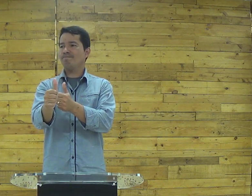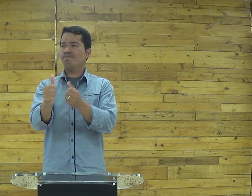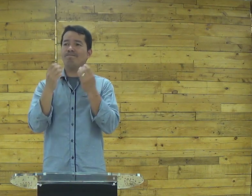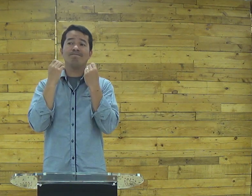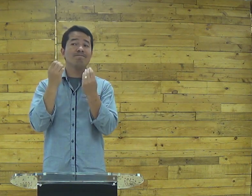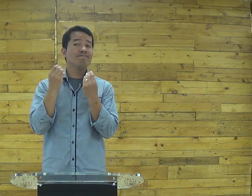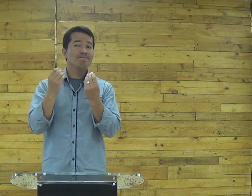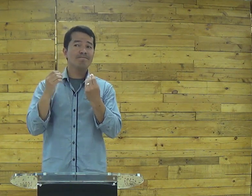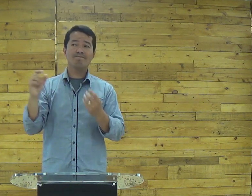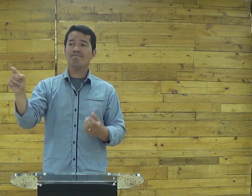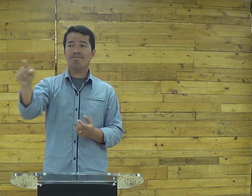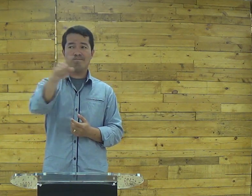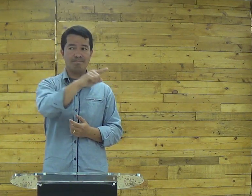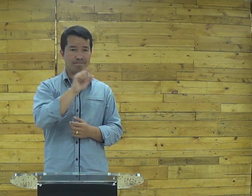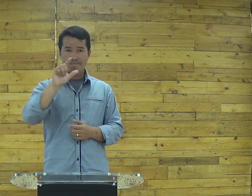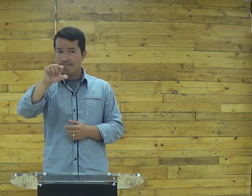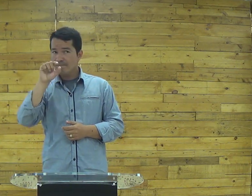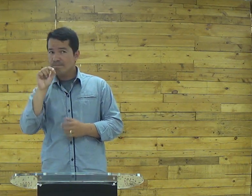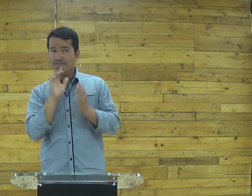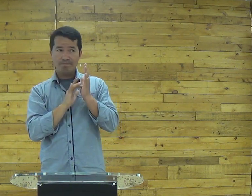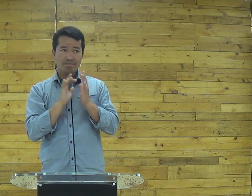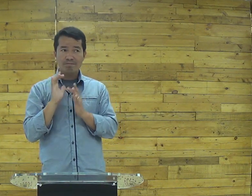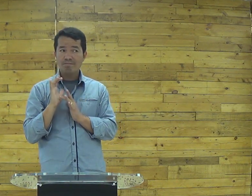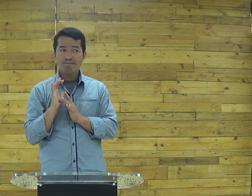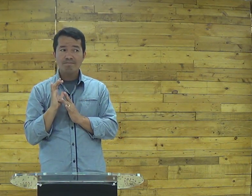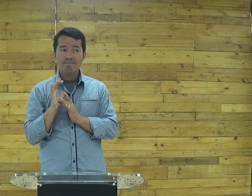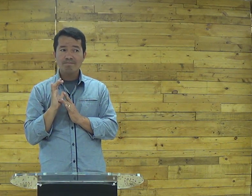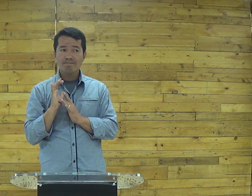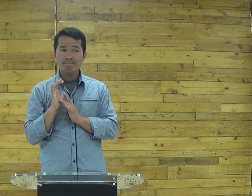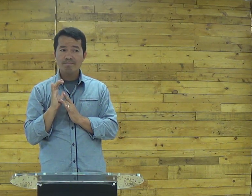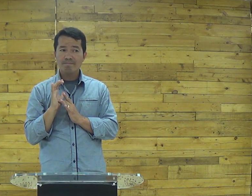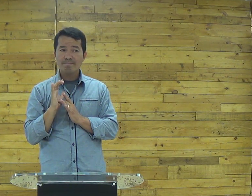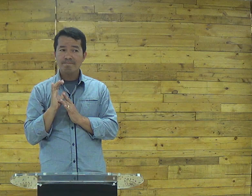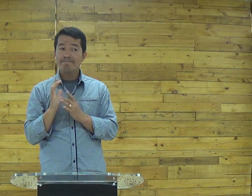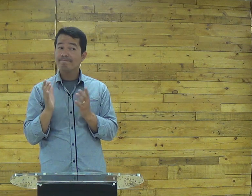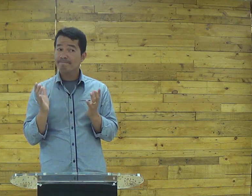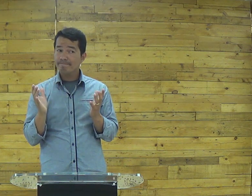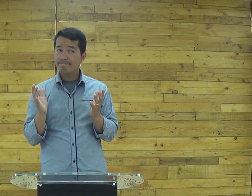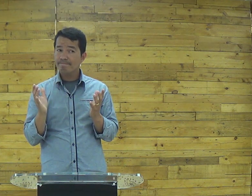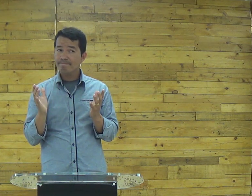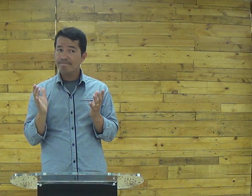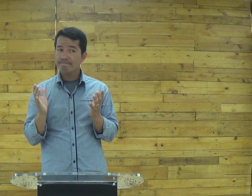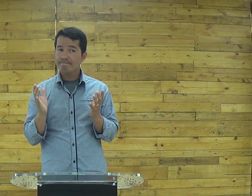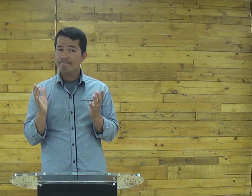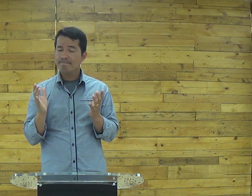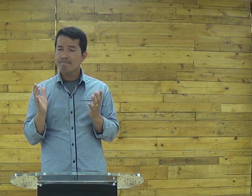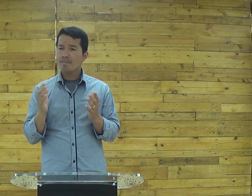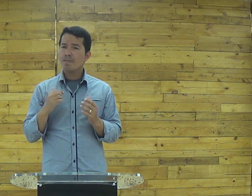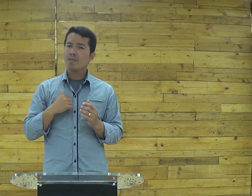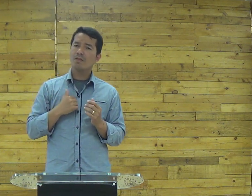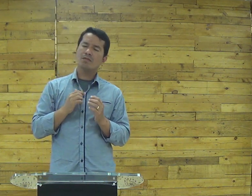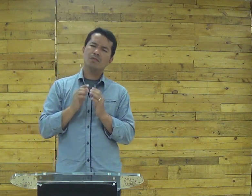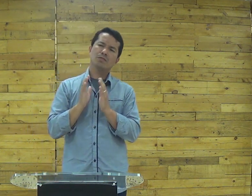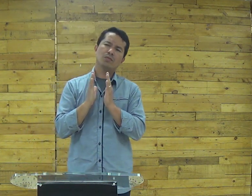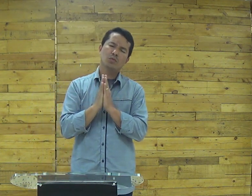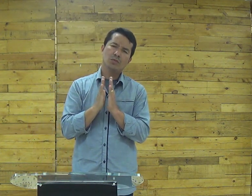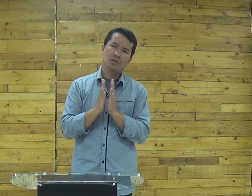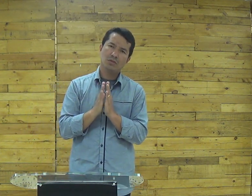certo. Que é seguir o quê? Seguir quem? Jesus.